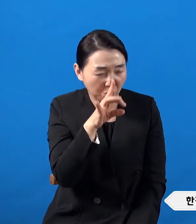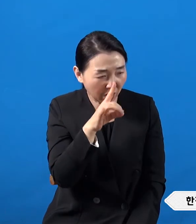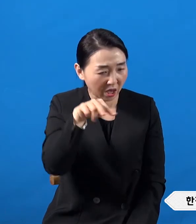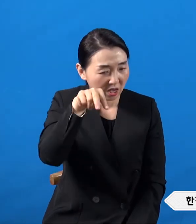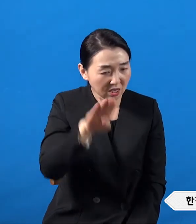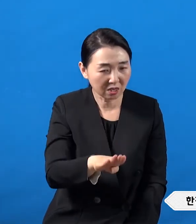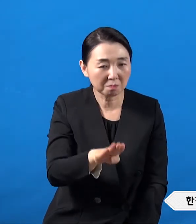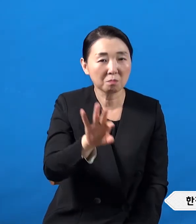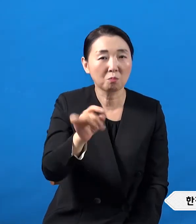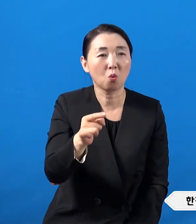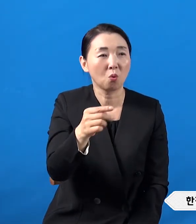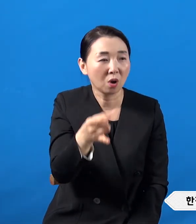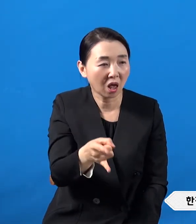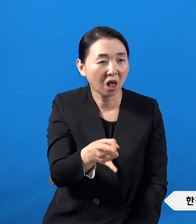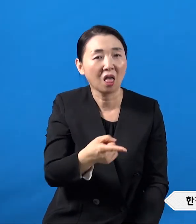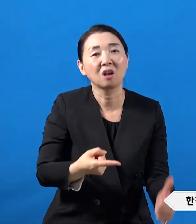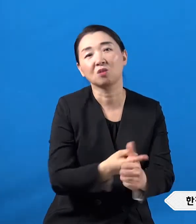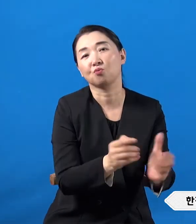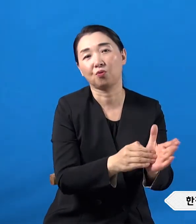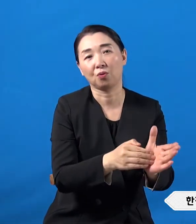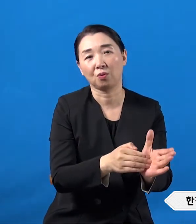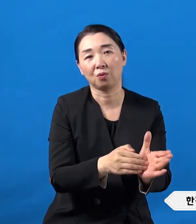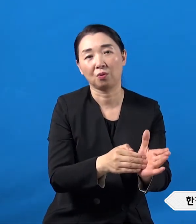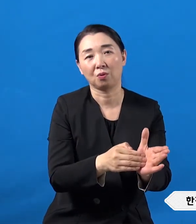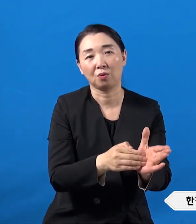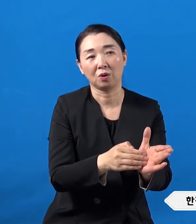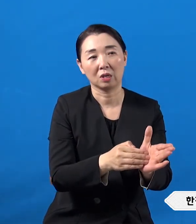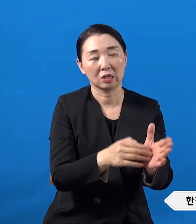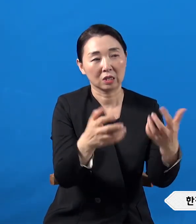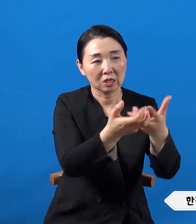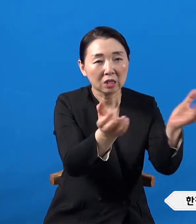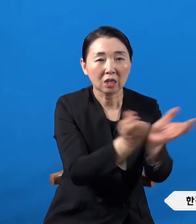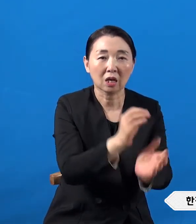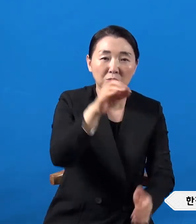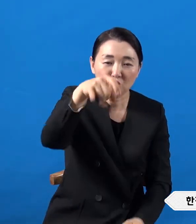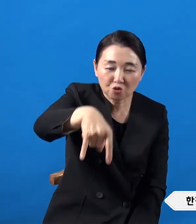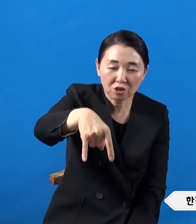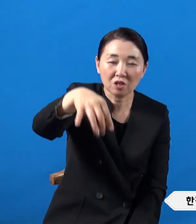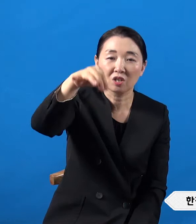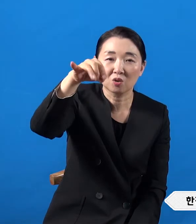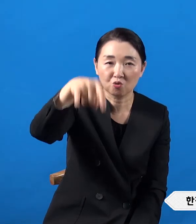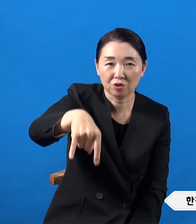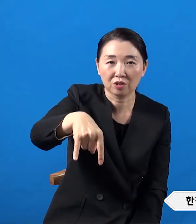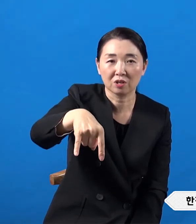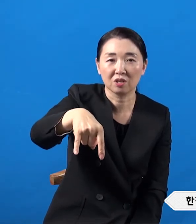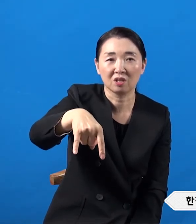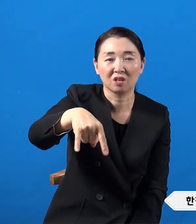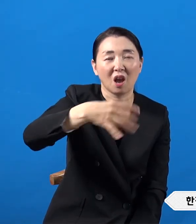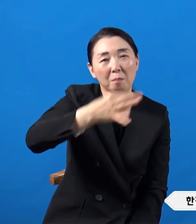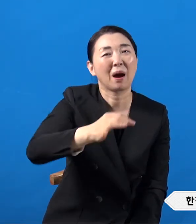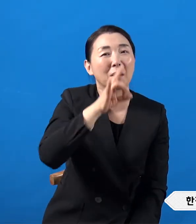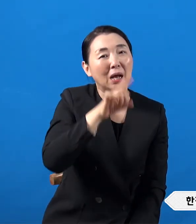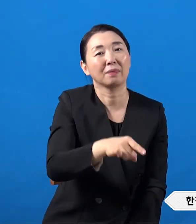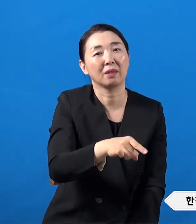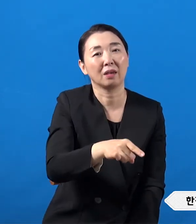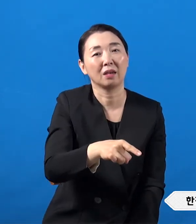십볼렛 하면 쳐서 죽였습니다. 에브라임 사람들은 쉬 발음을 못하고 그것을